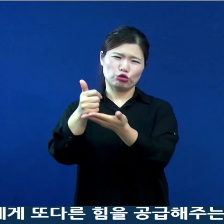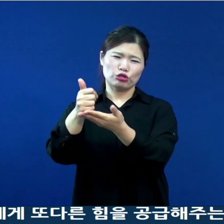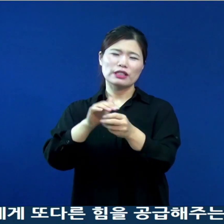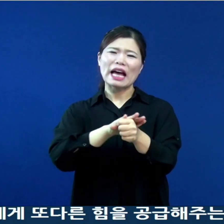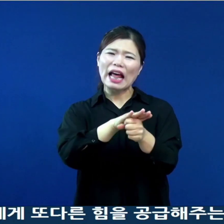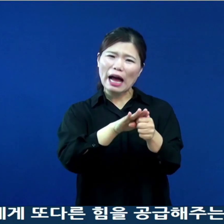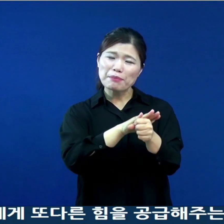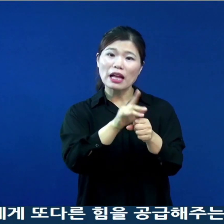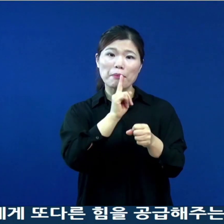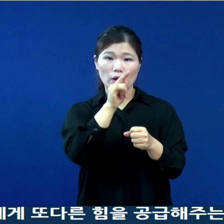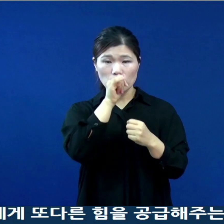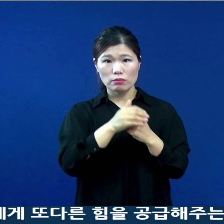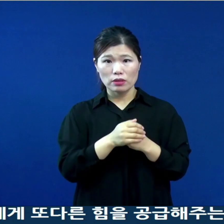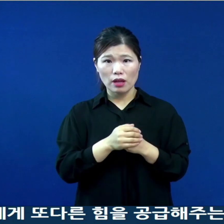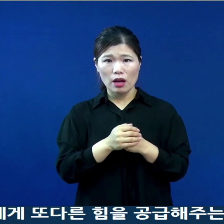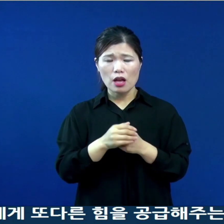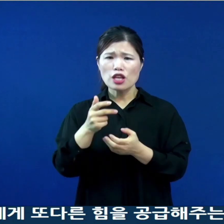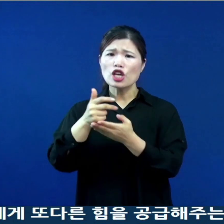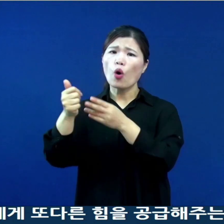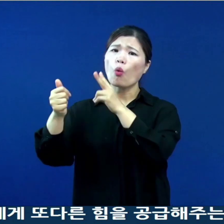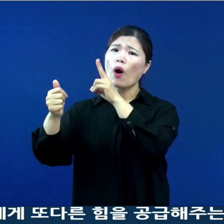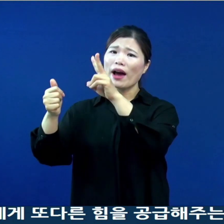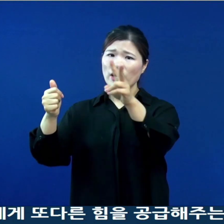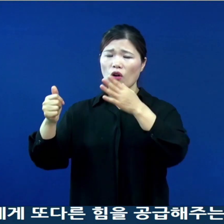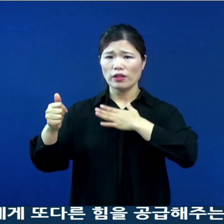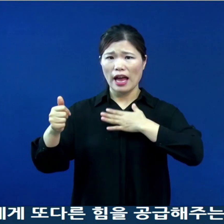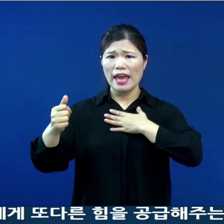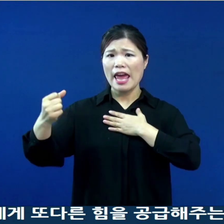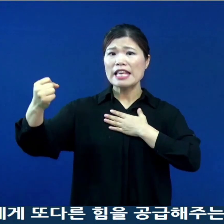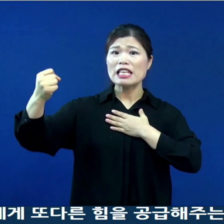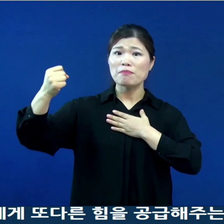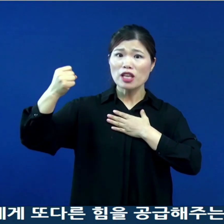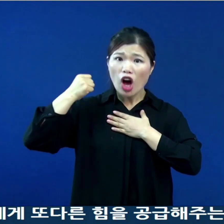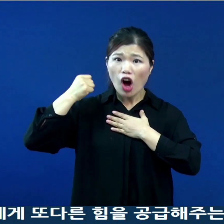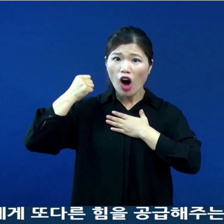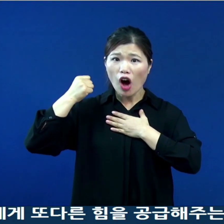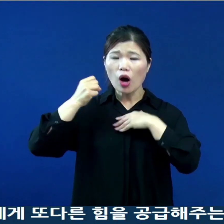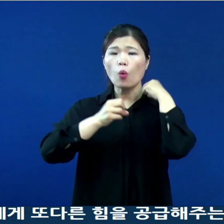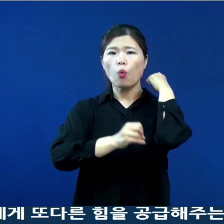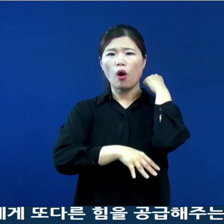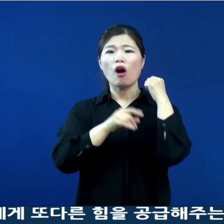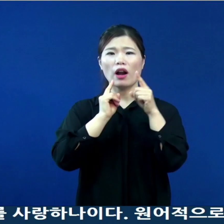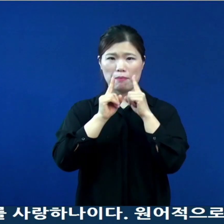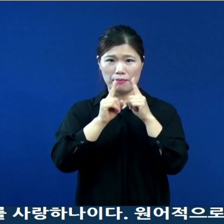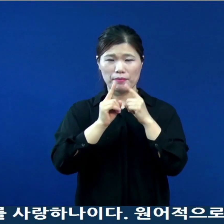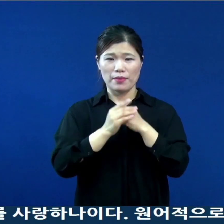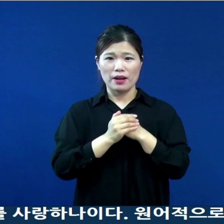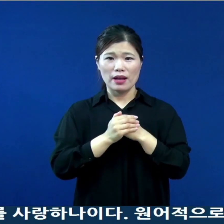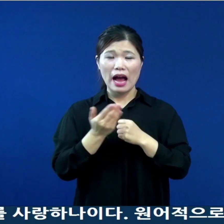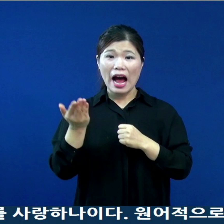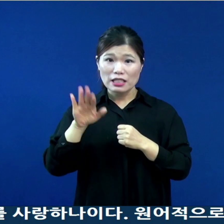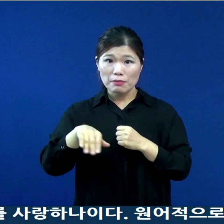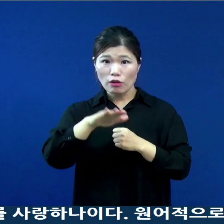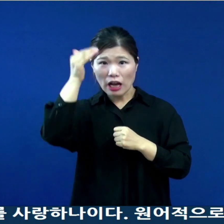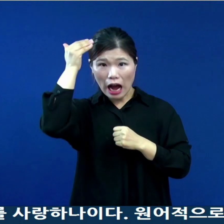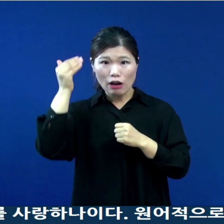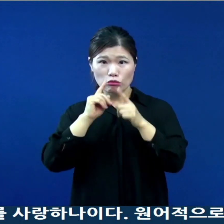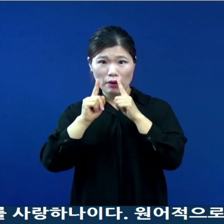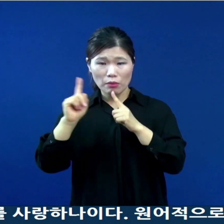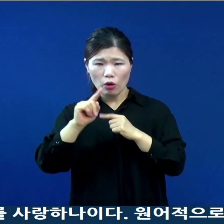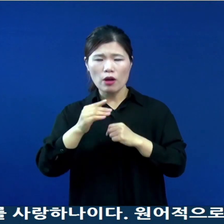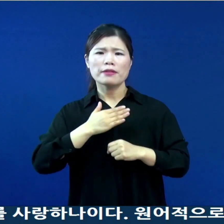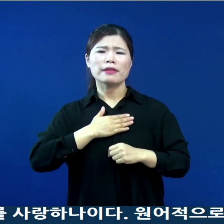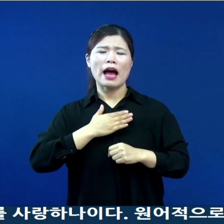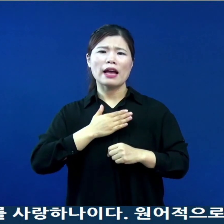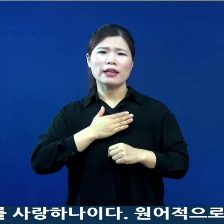사랑하나이다, 여호와여 나의 힘이여, 이렇게 고백하고 있는 겁니다. 그런데 나의 힘이신 여호와여